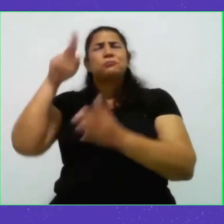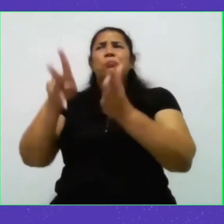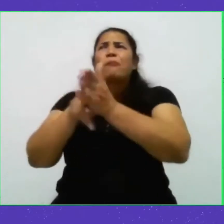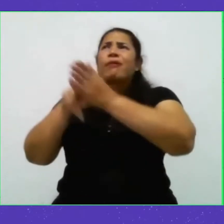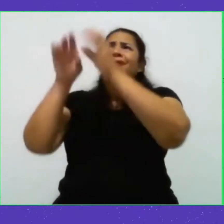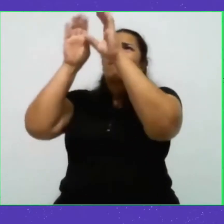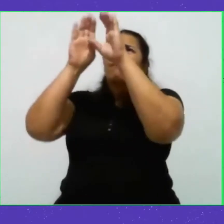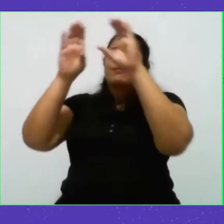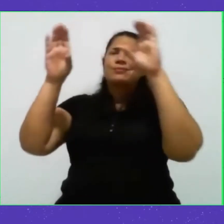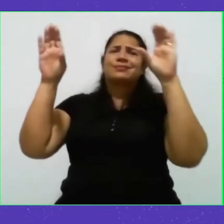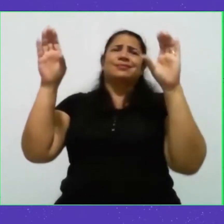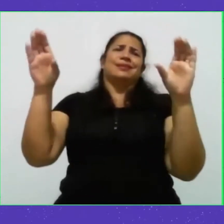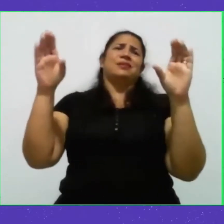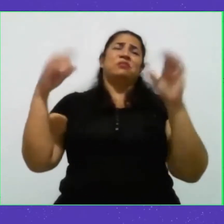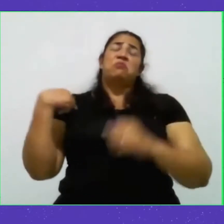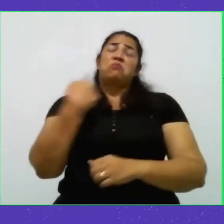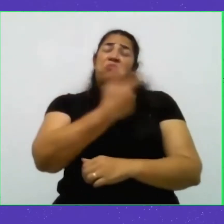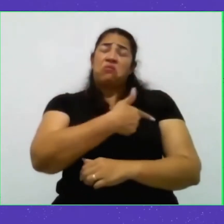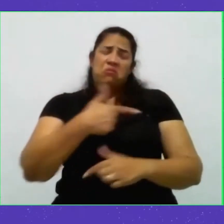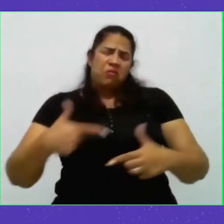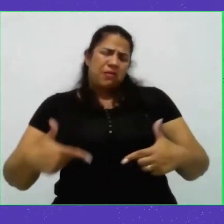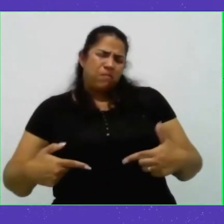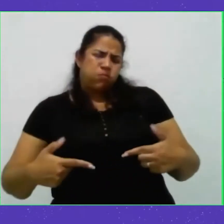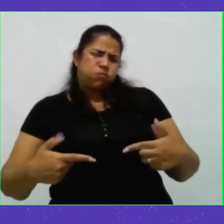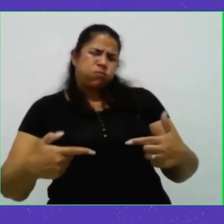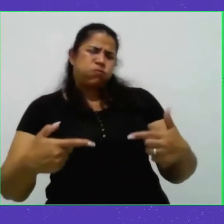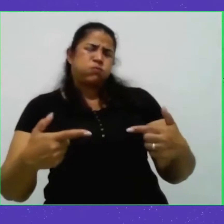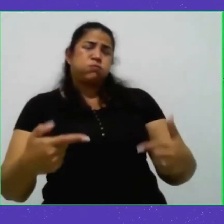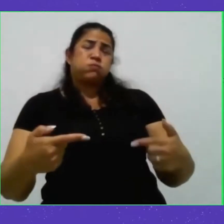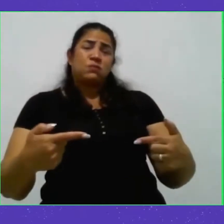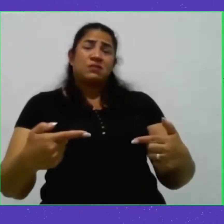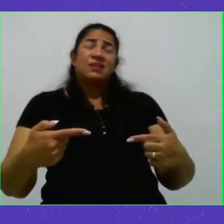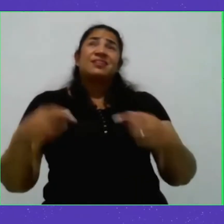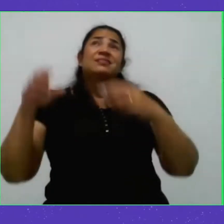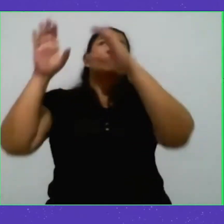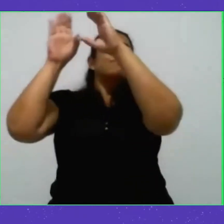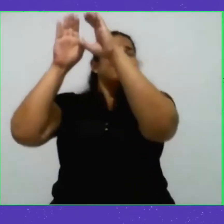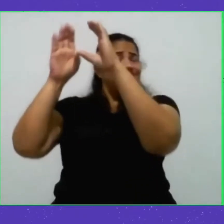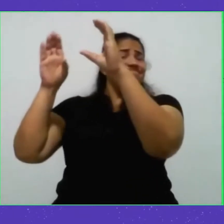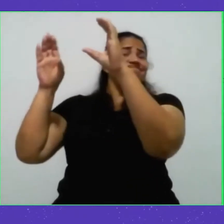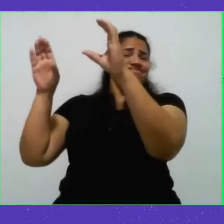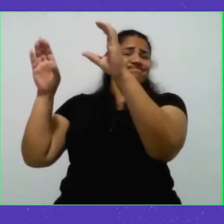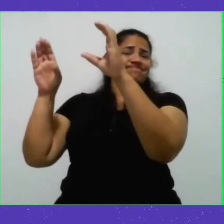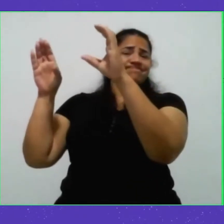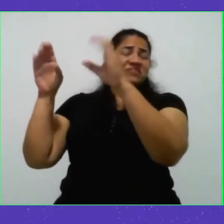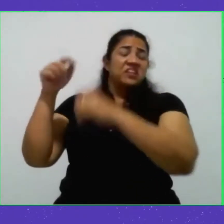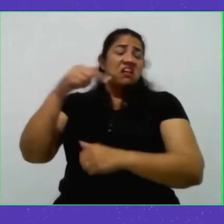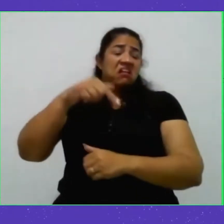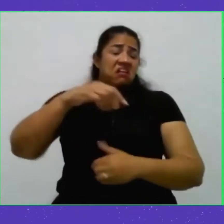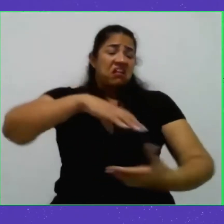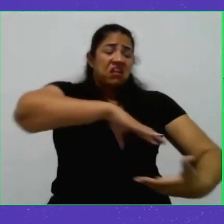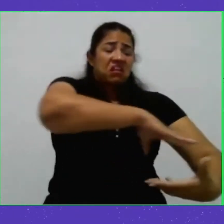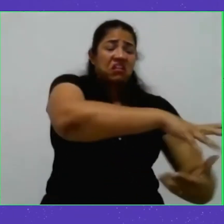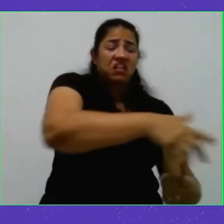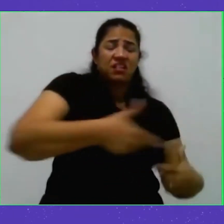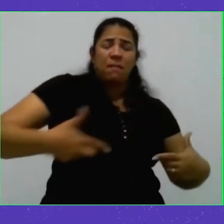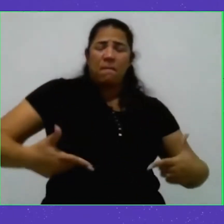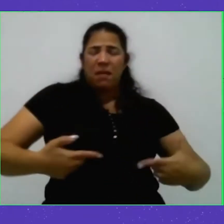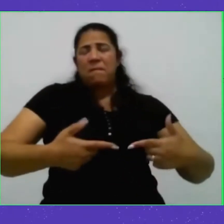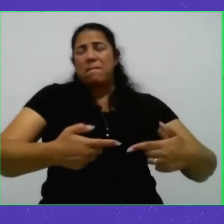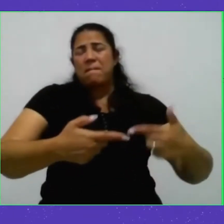espiritual. Não vamos lutar essa guerra aqui na terra. Temos que lutar em outro nível.